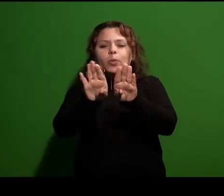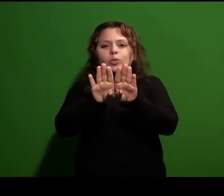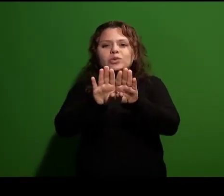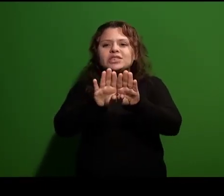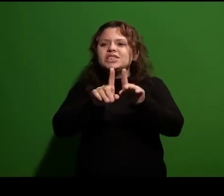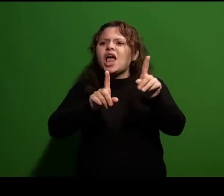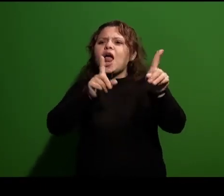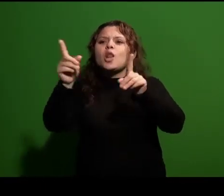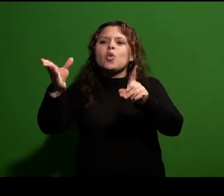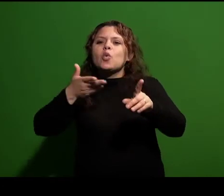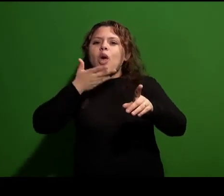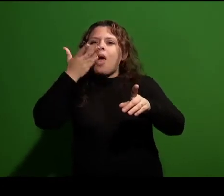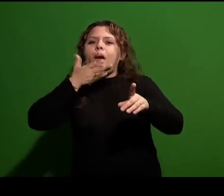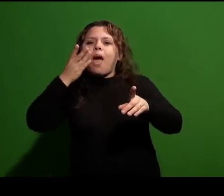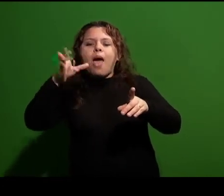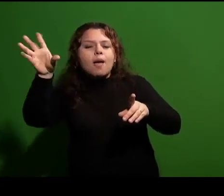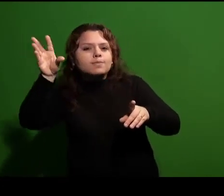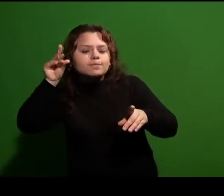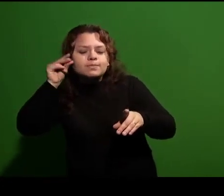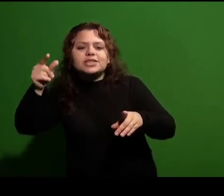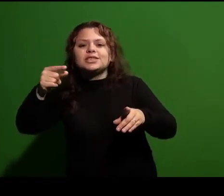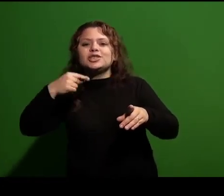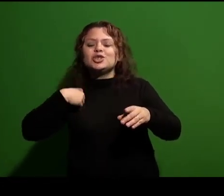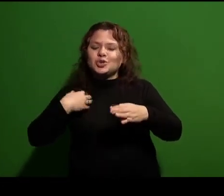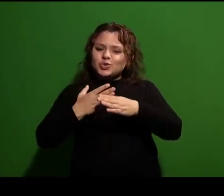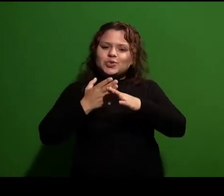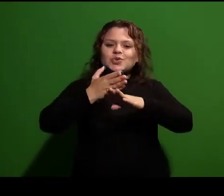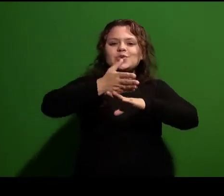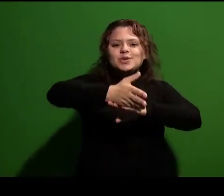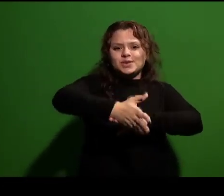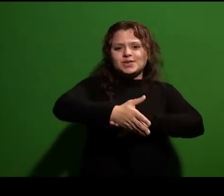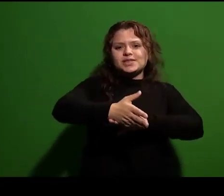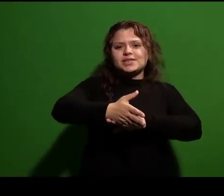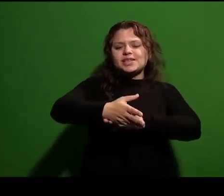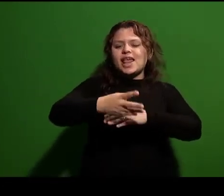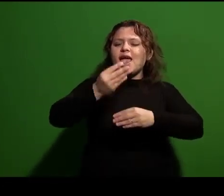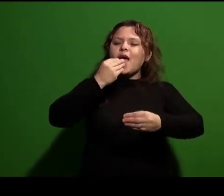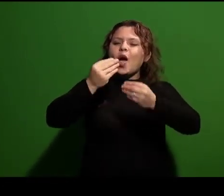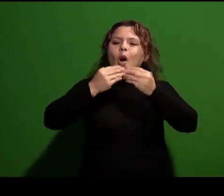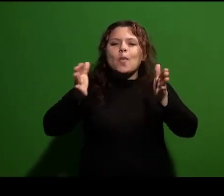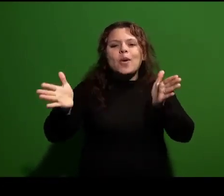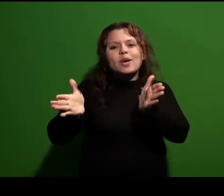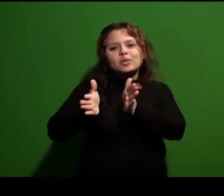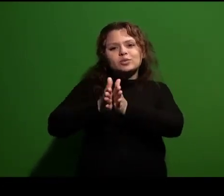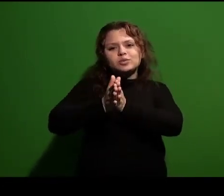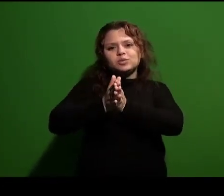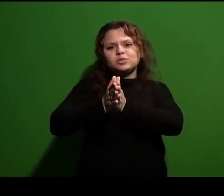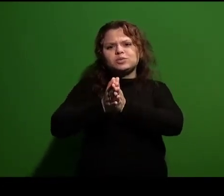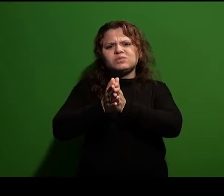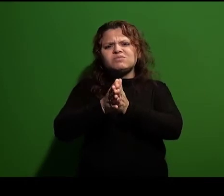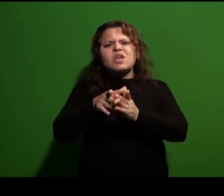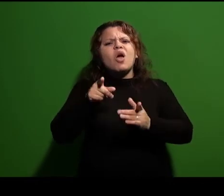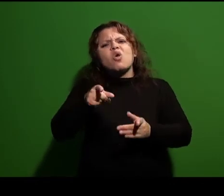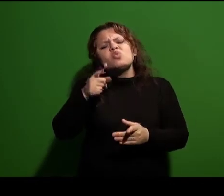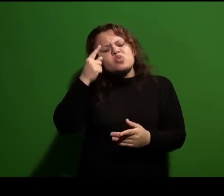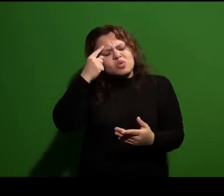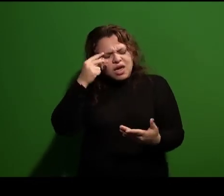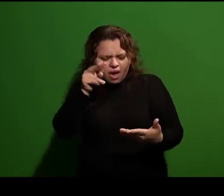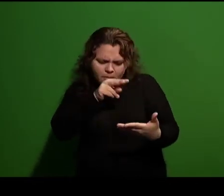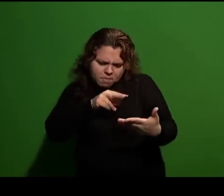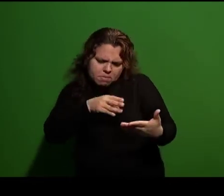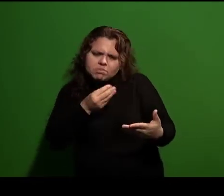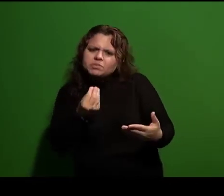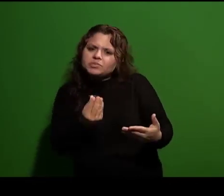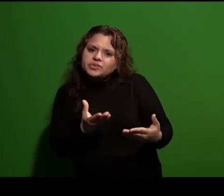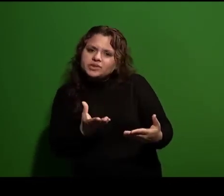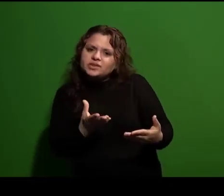puerta y llamo, y si alguno oye mi voz y abre la puerta, entraré a él y cenaré con él, y él conmigo.